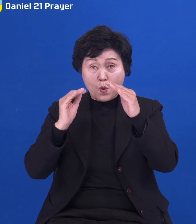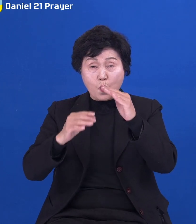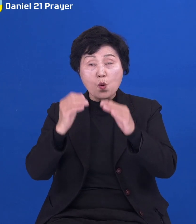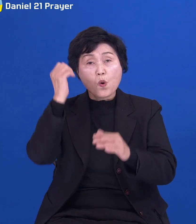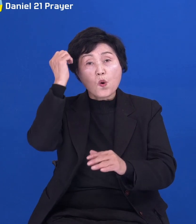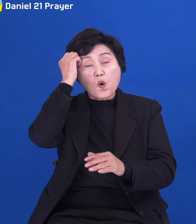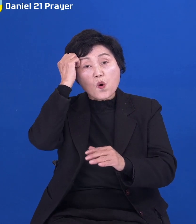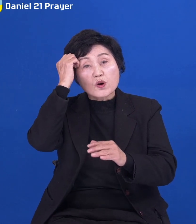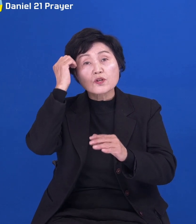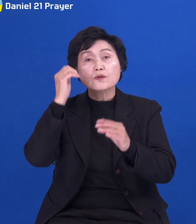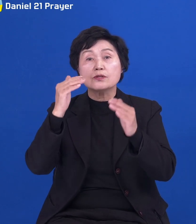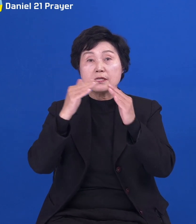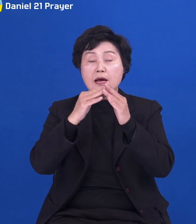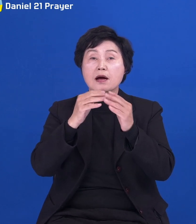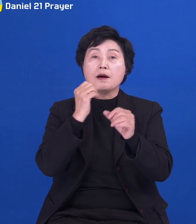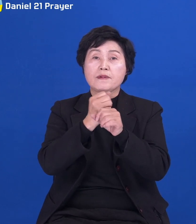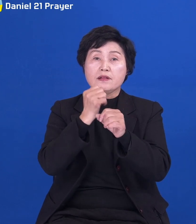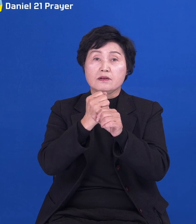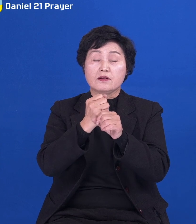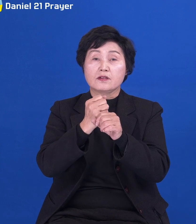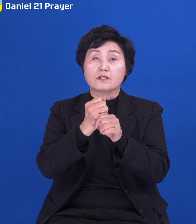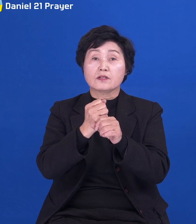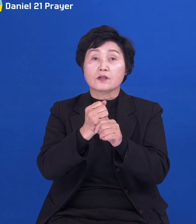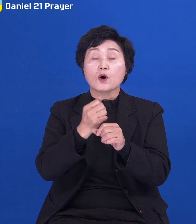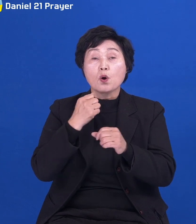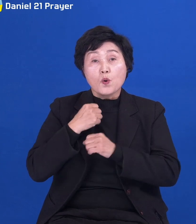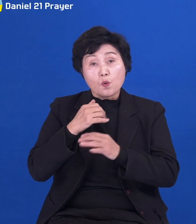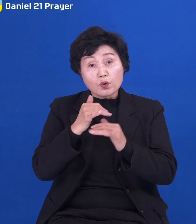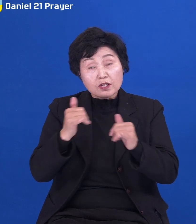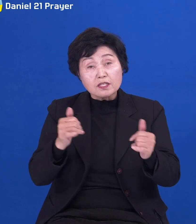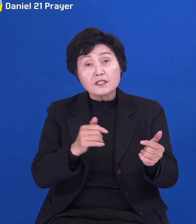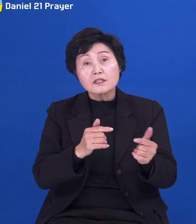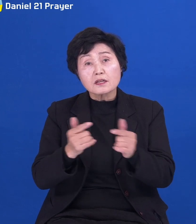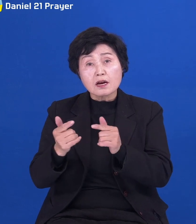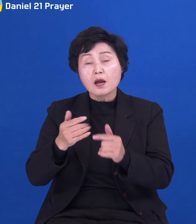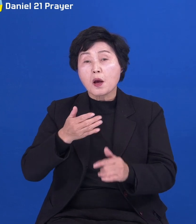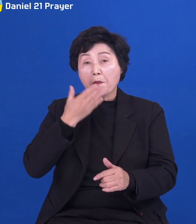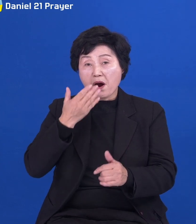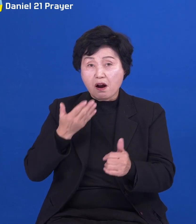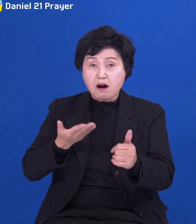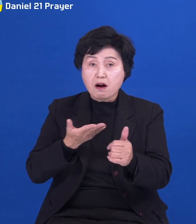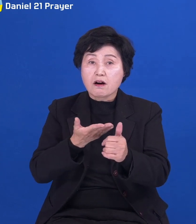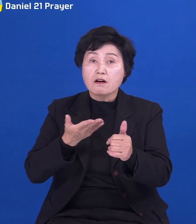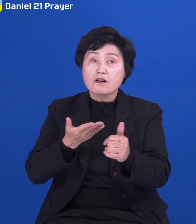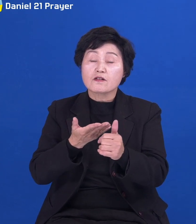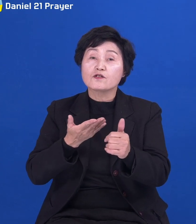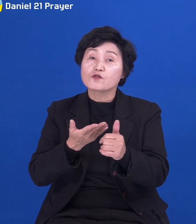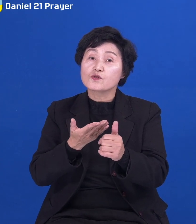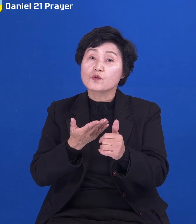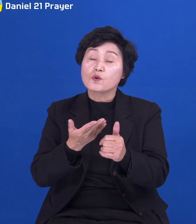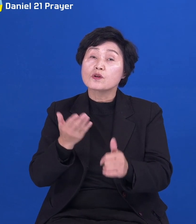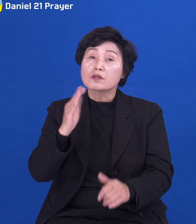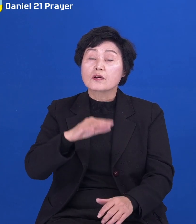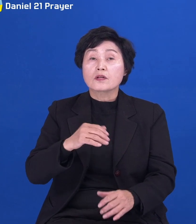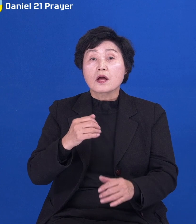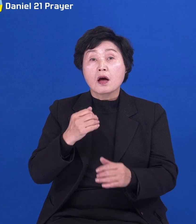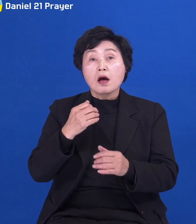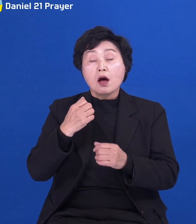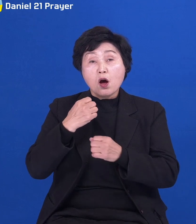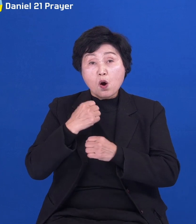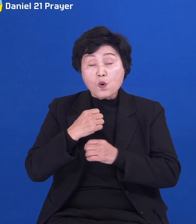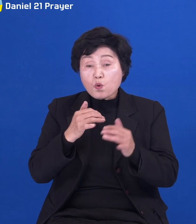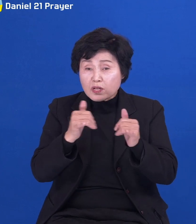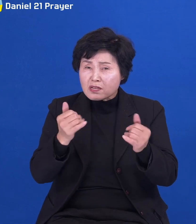식당과 기숙사를 만들어서 군대들한테 먹을 것을 제공해 줬어요. 왜냐하면 군대들은 많고 제대되는